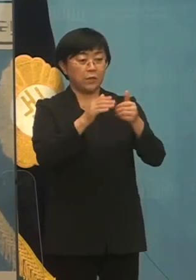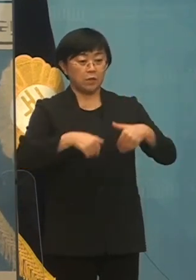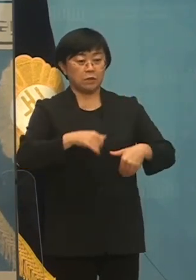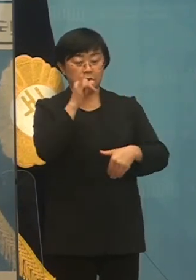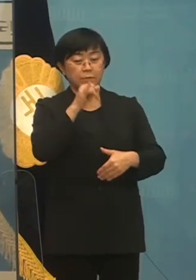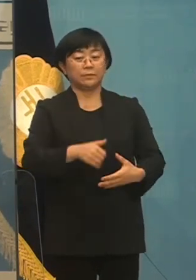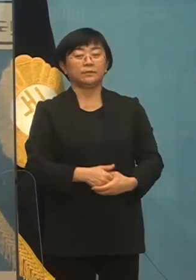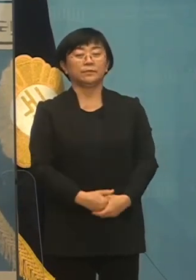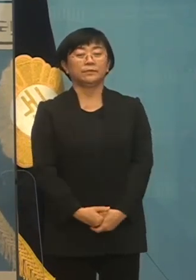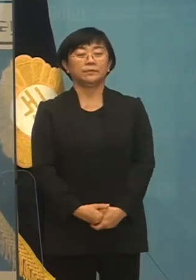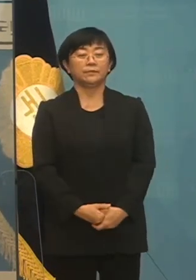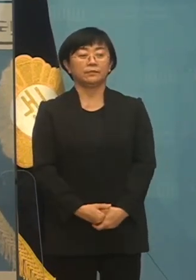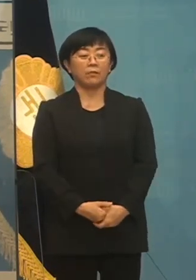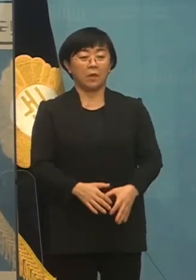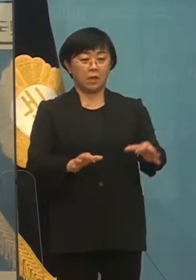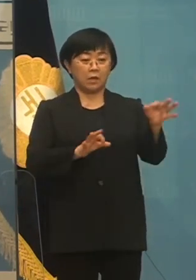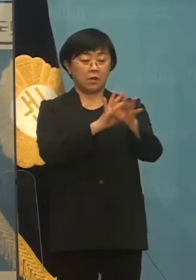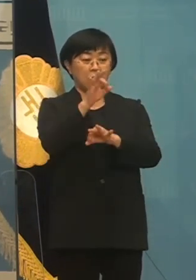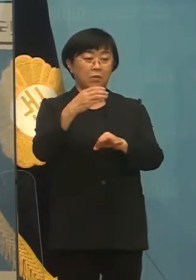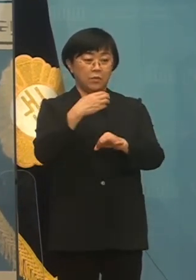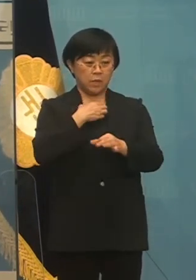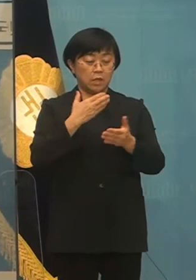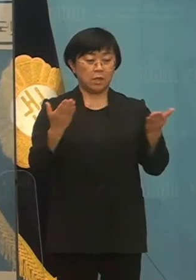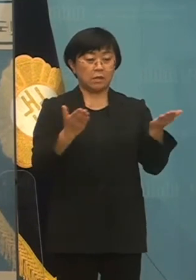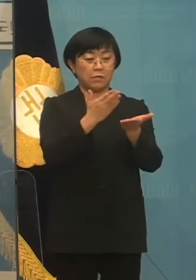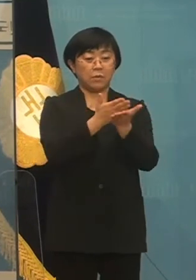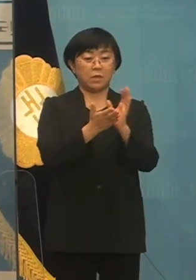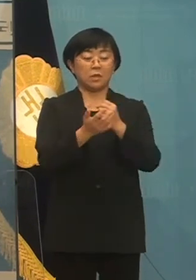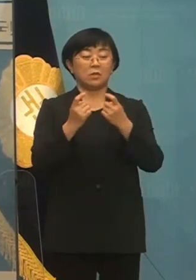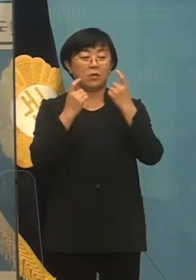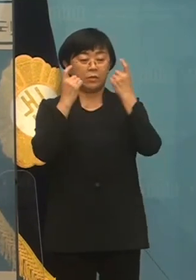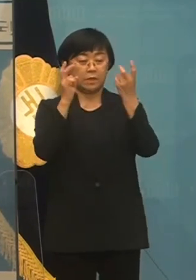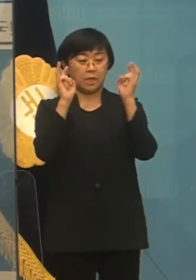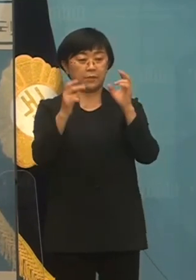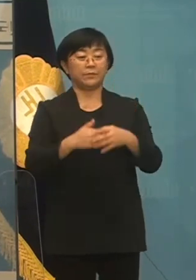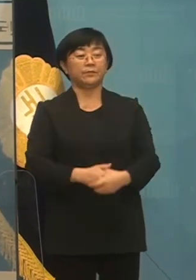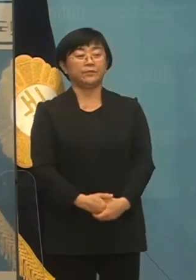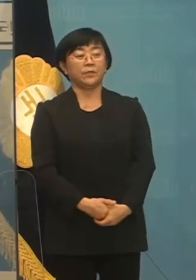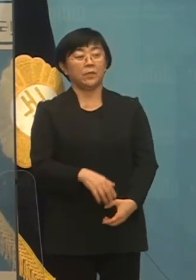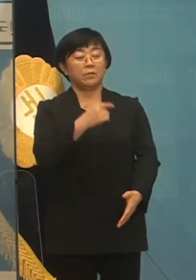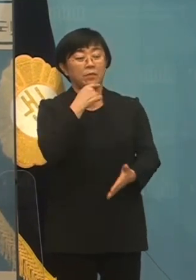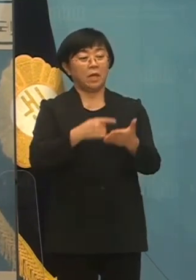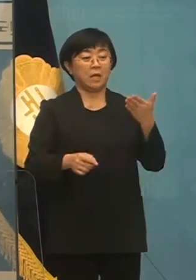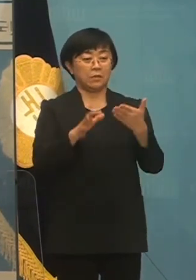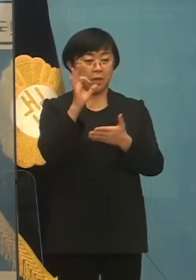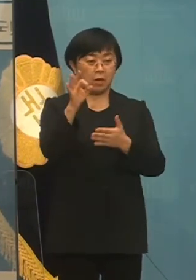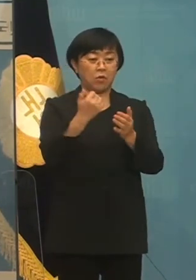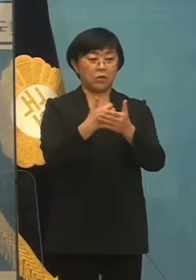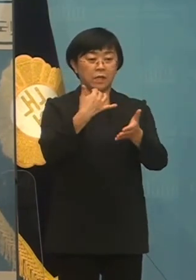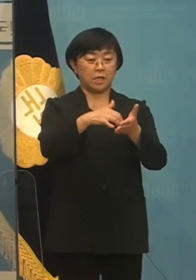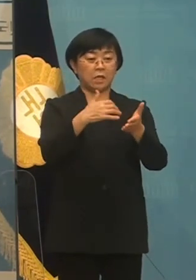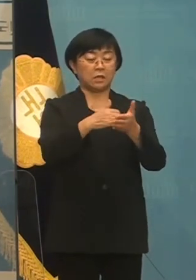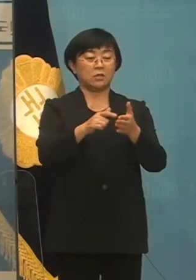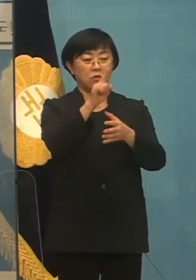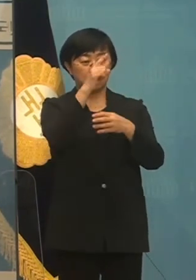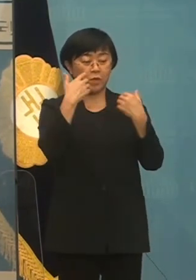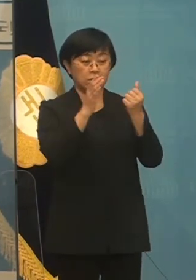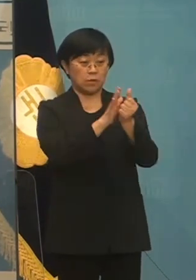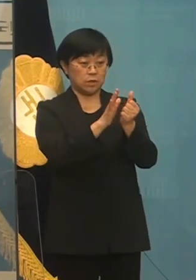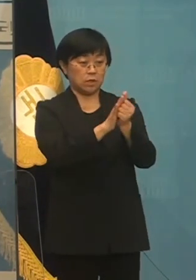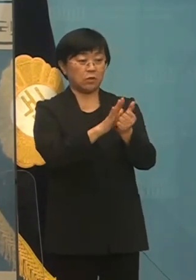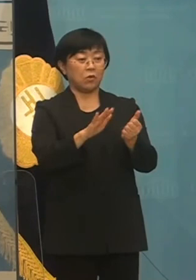합니다. 경영이익이 업종으로 분류된 여행업종은 피해 금액에 비해 정부의 지원책이